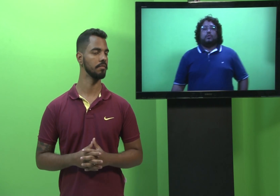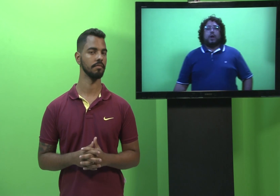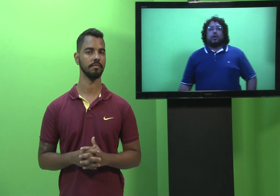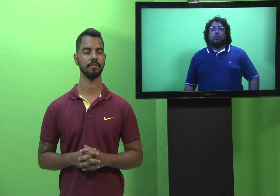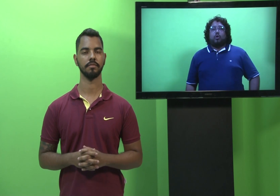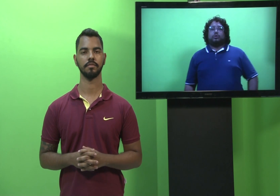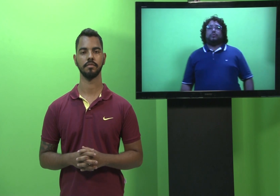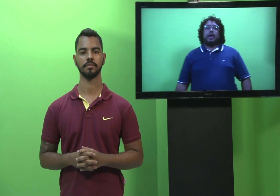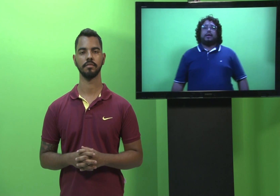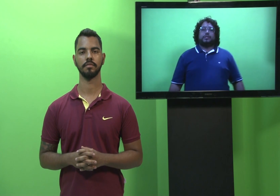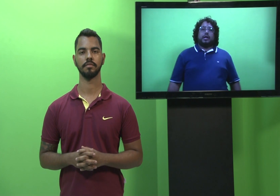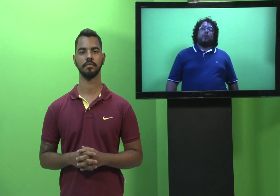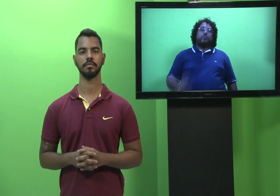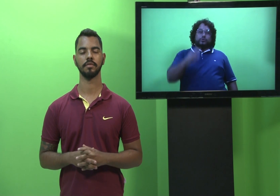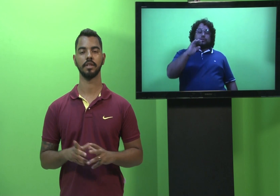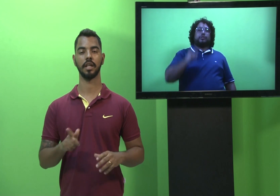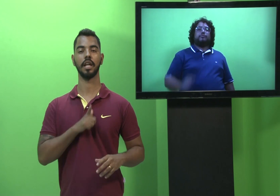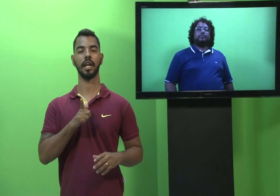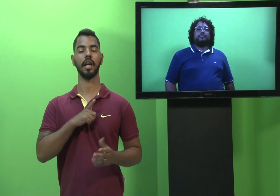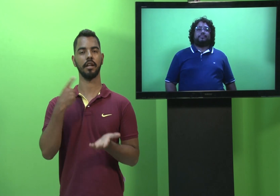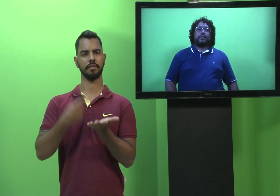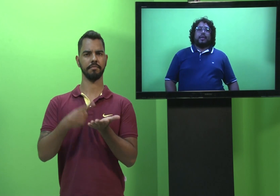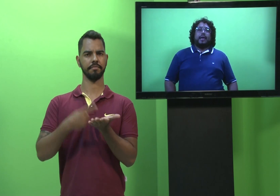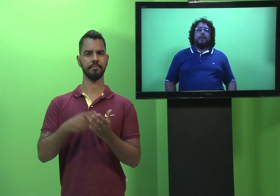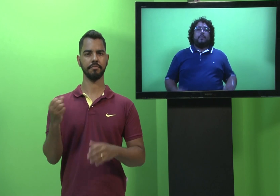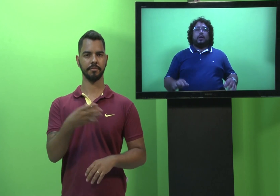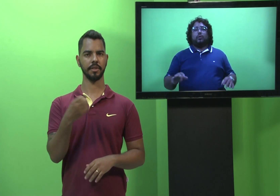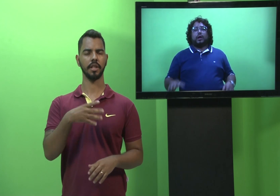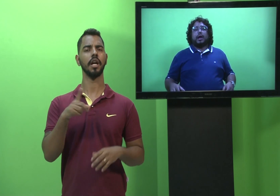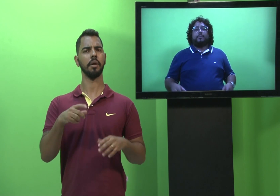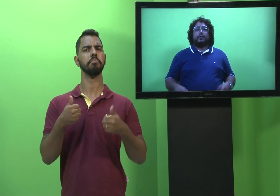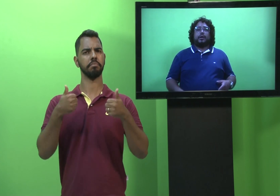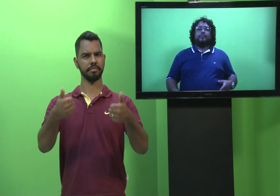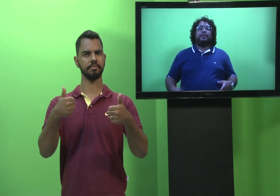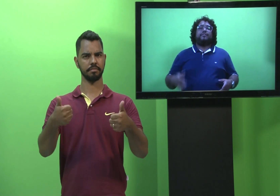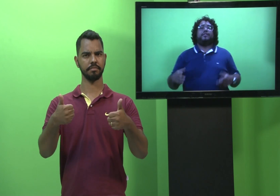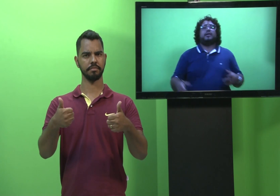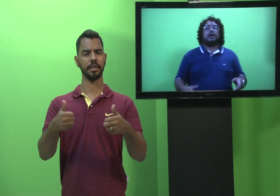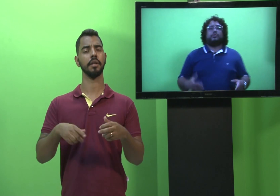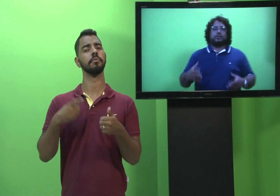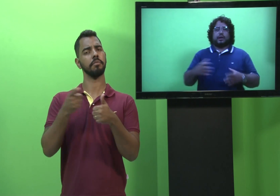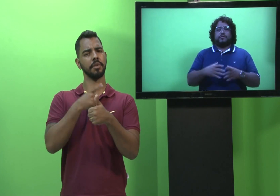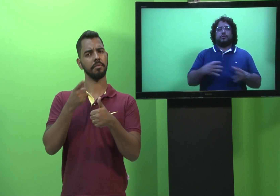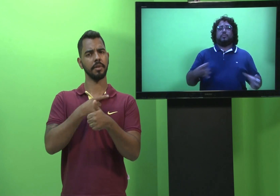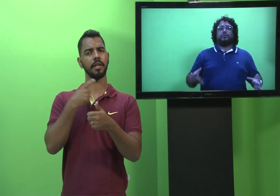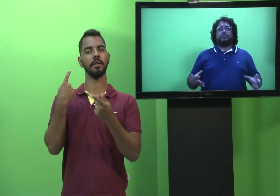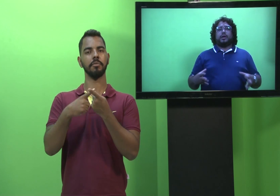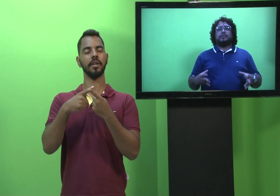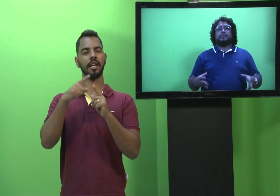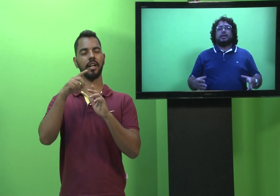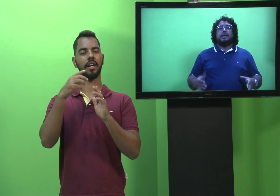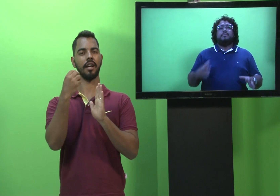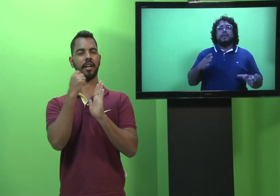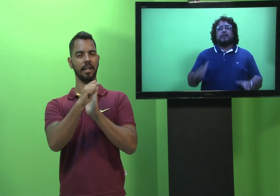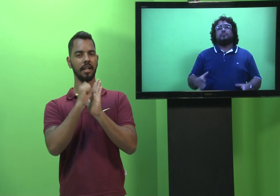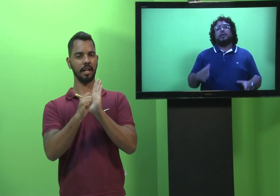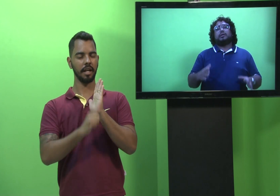O acordo é, em geral, positivo. Em primeiro lugar, porque unifica a ortografia do português, mesmo